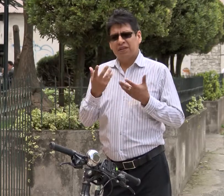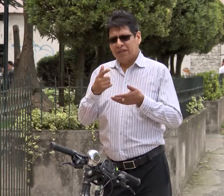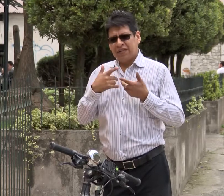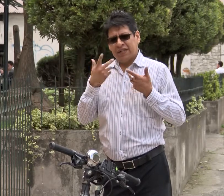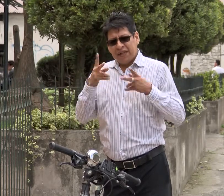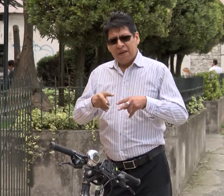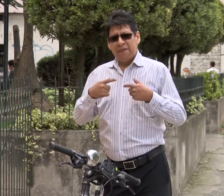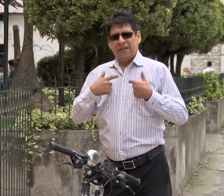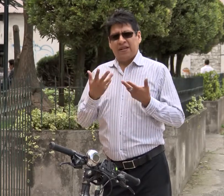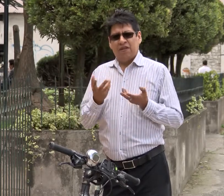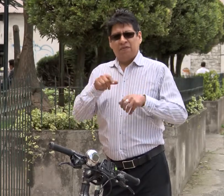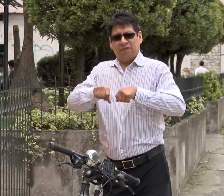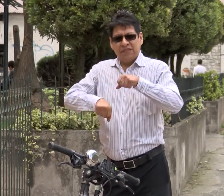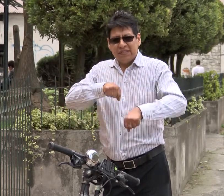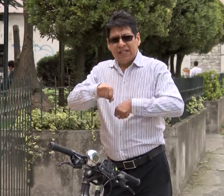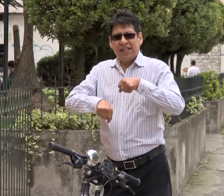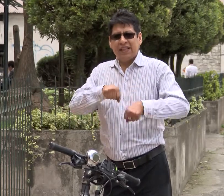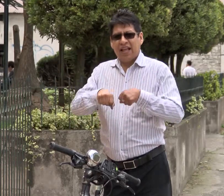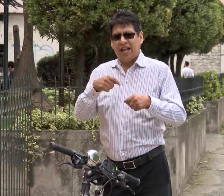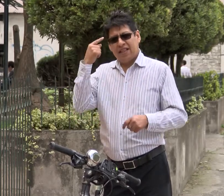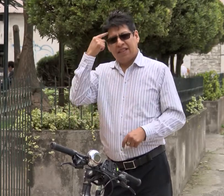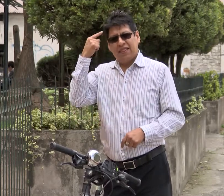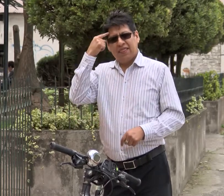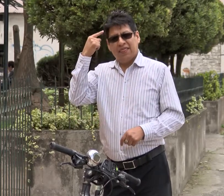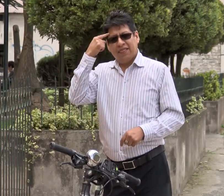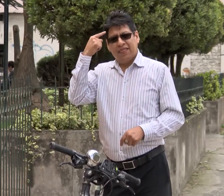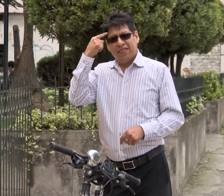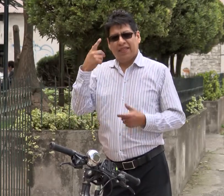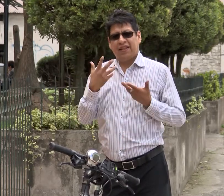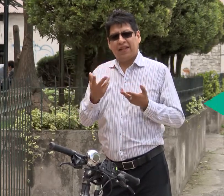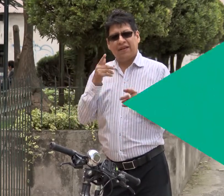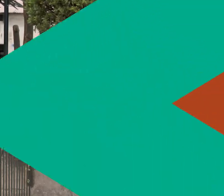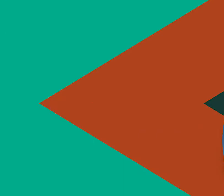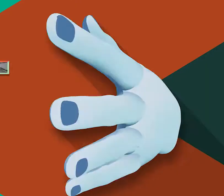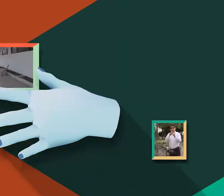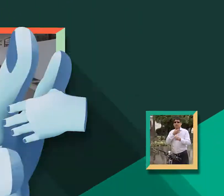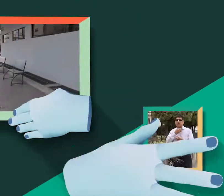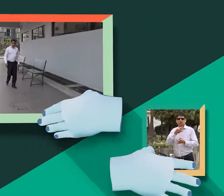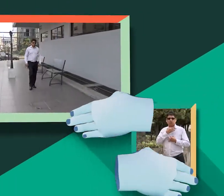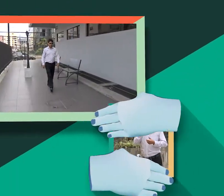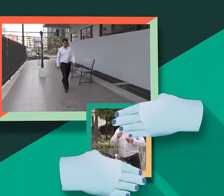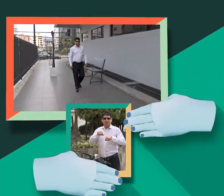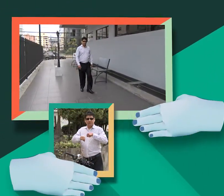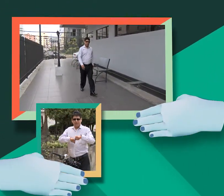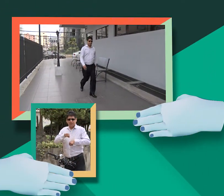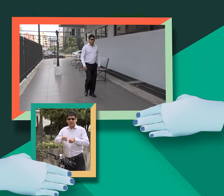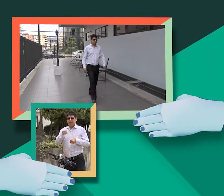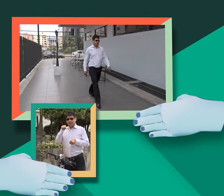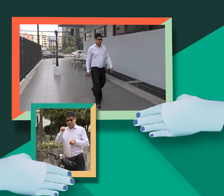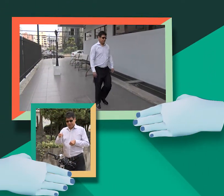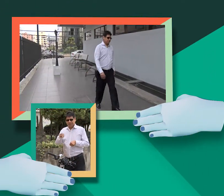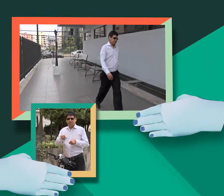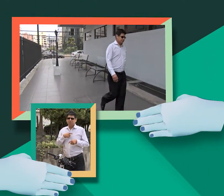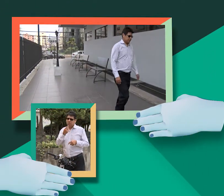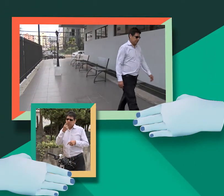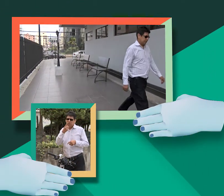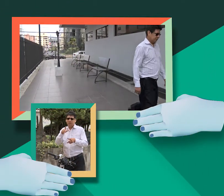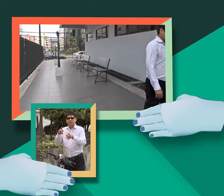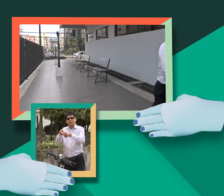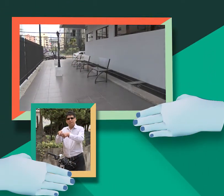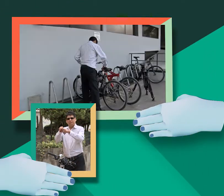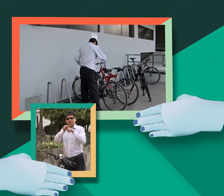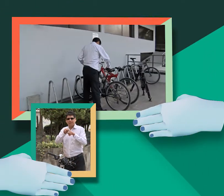veía como los demás niños oyentes se divertían con sus bicicletas así que yo quería tener esa misma